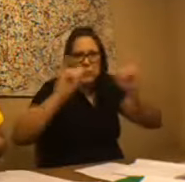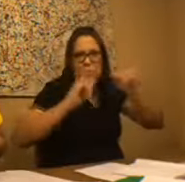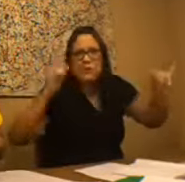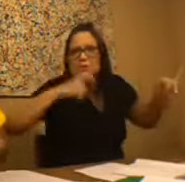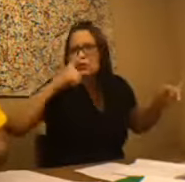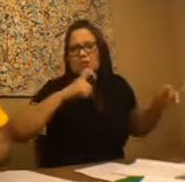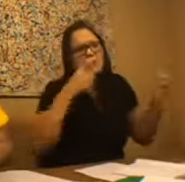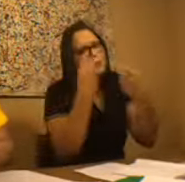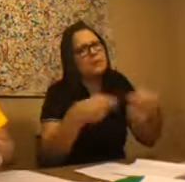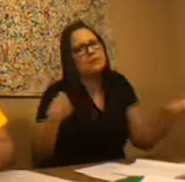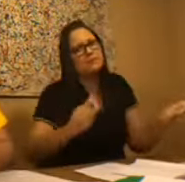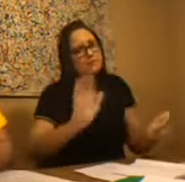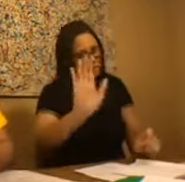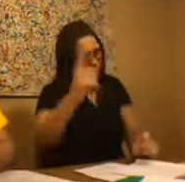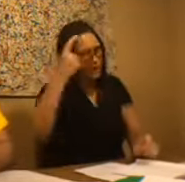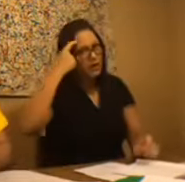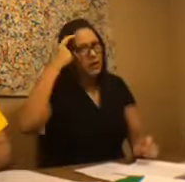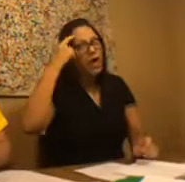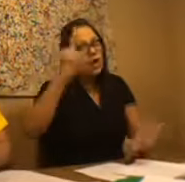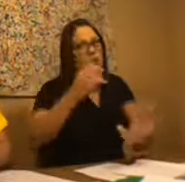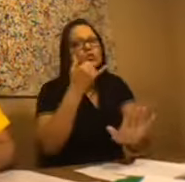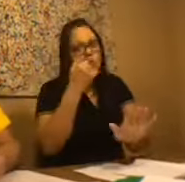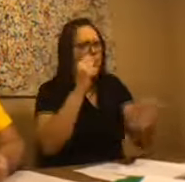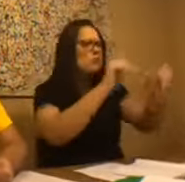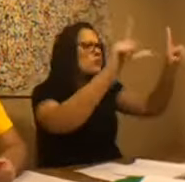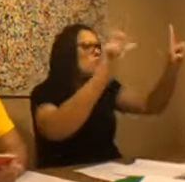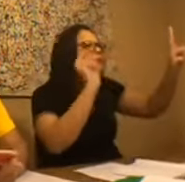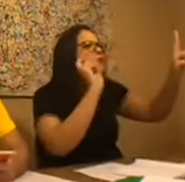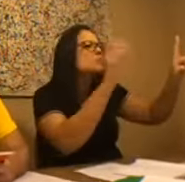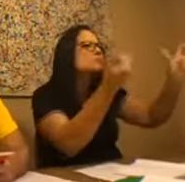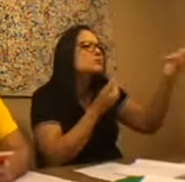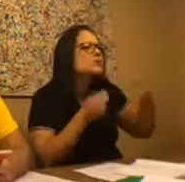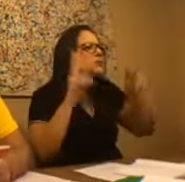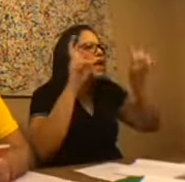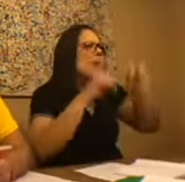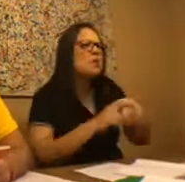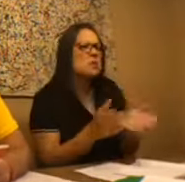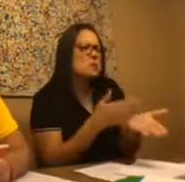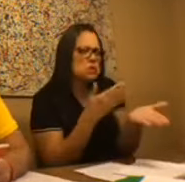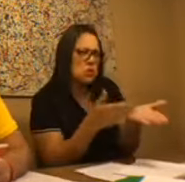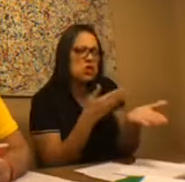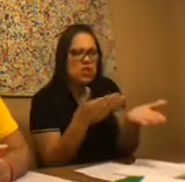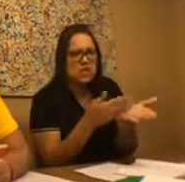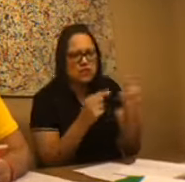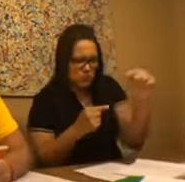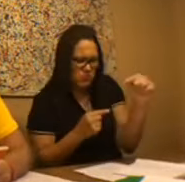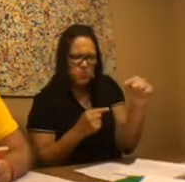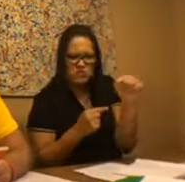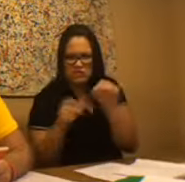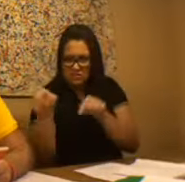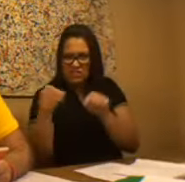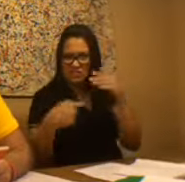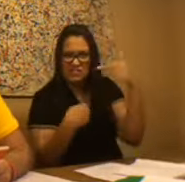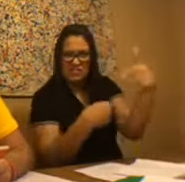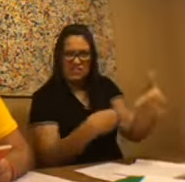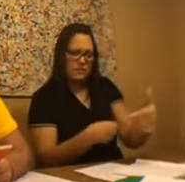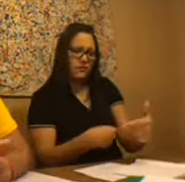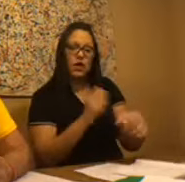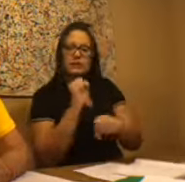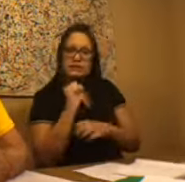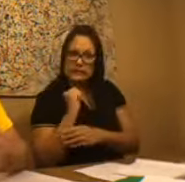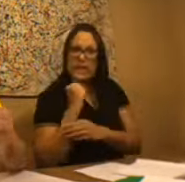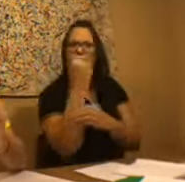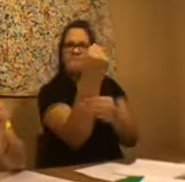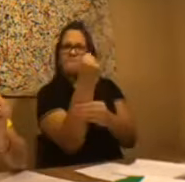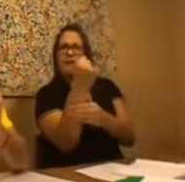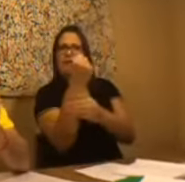aqui olha só está pensando que era fake news é quando começou a aparecer por um livro o livrinho em defesa do